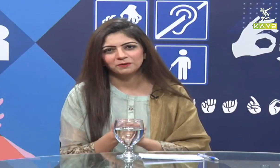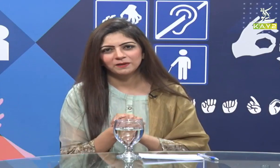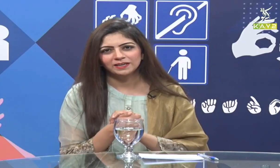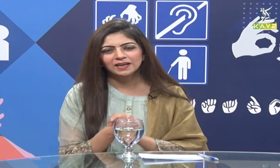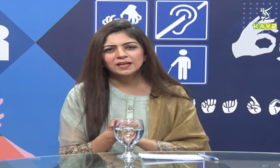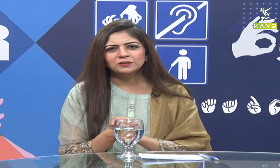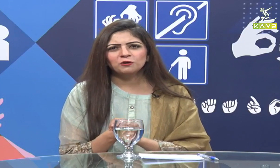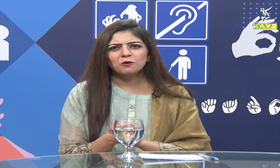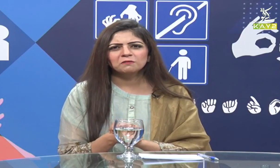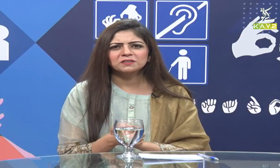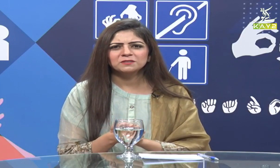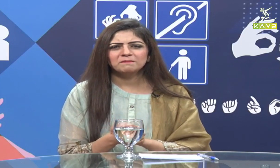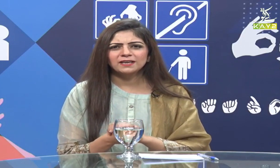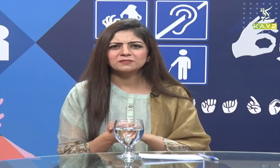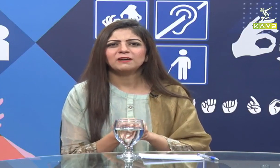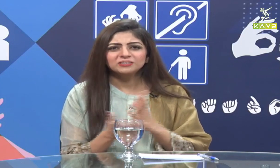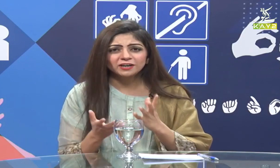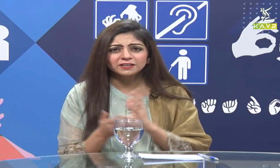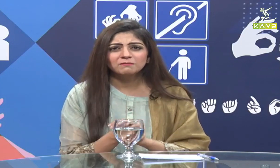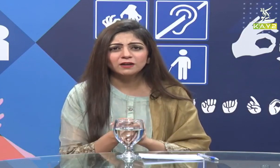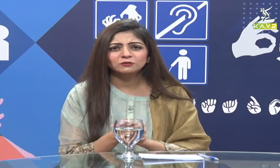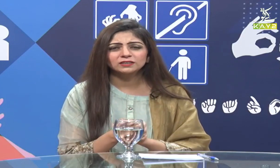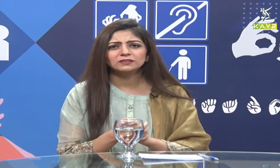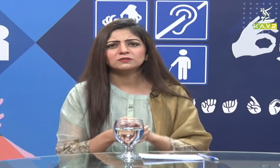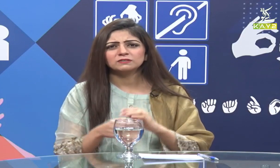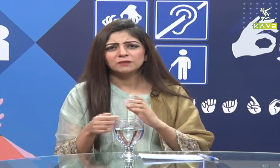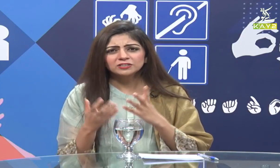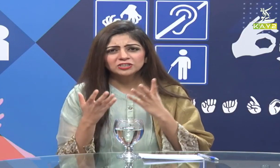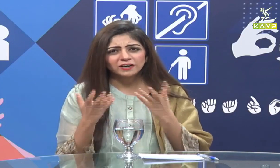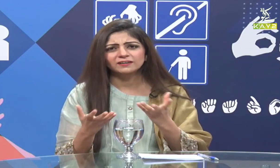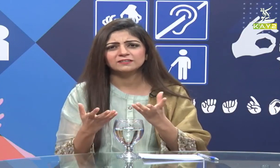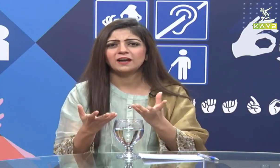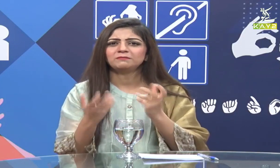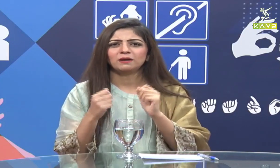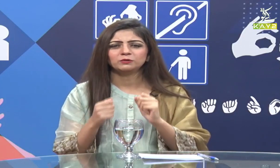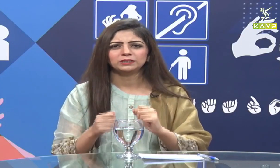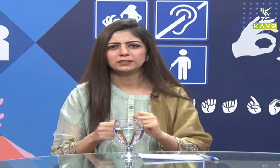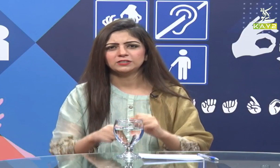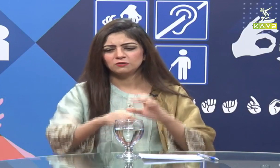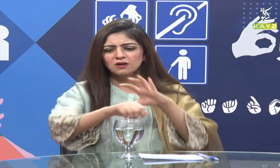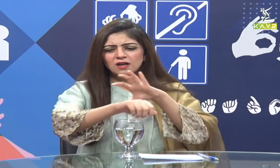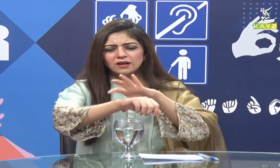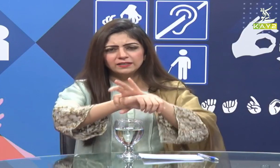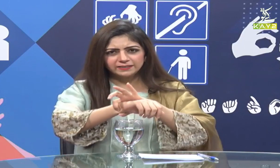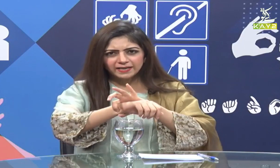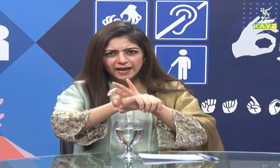पहने हैं। तो सबसे पहले स्वेट शर्ट की बात हो रही थी, तो स्वेट शर्ट का साइन मैं आपको बताती चलूँ, ये